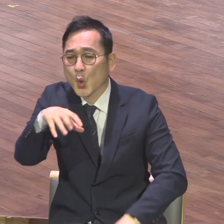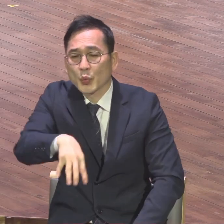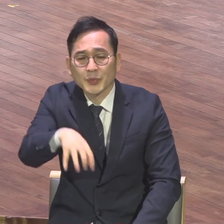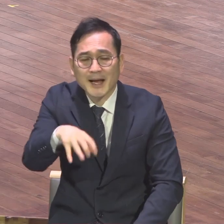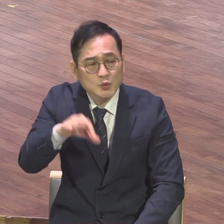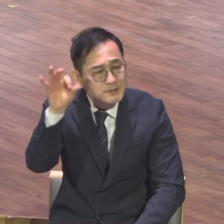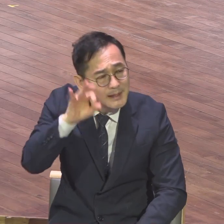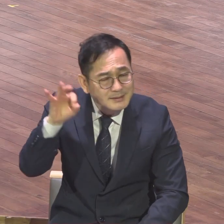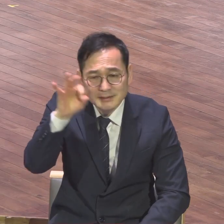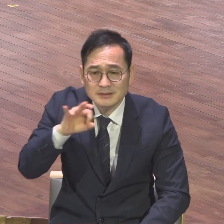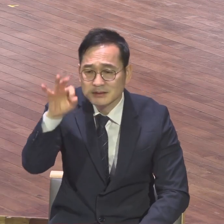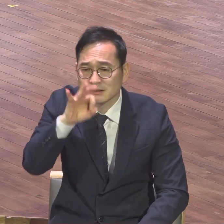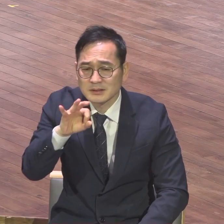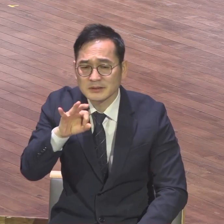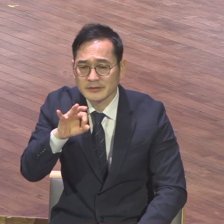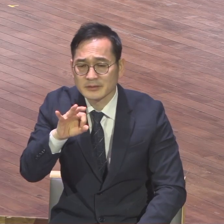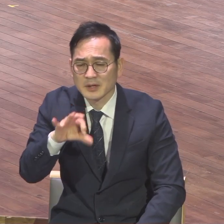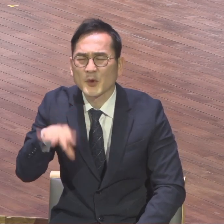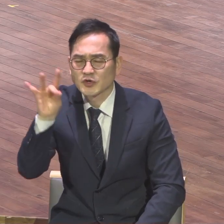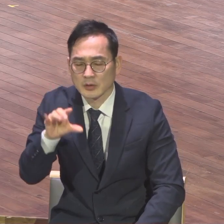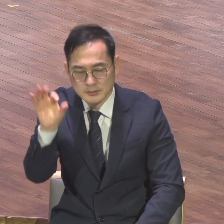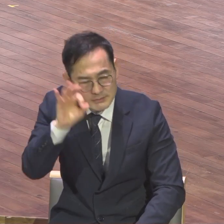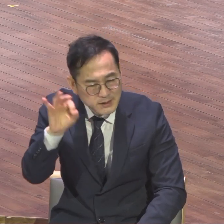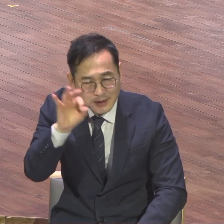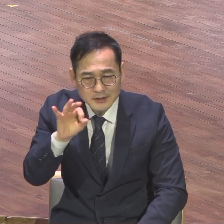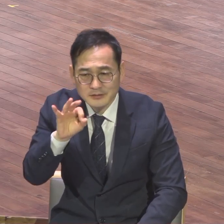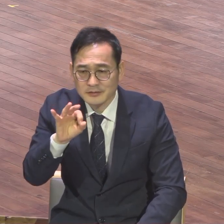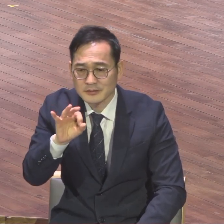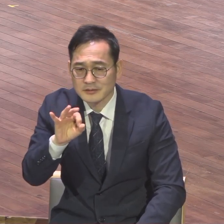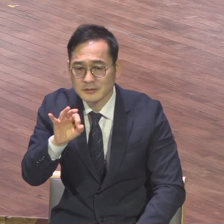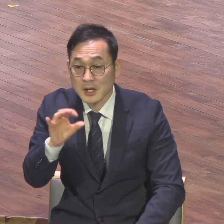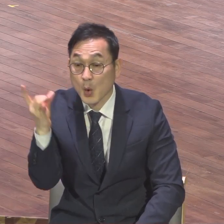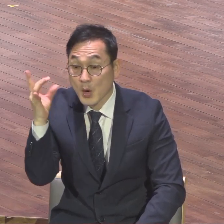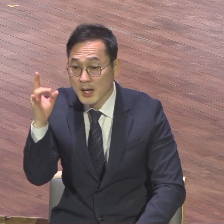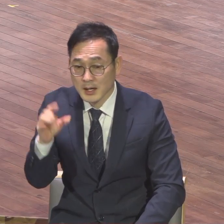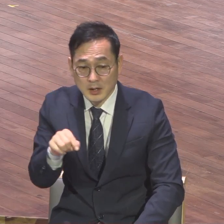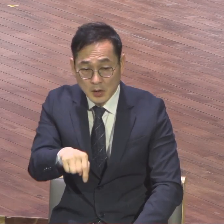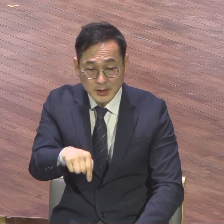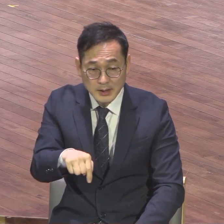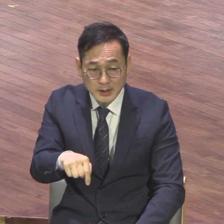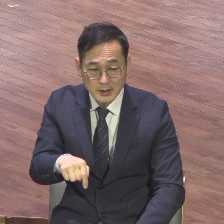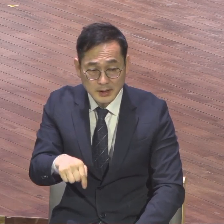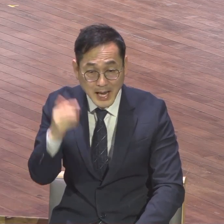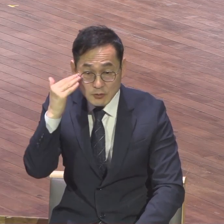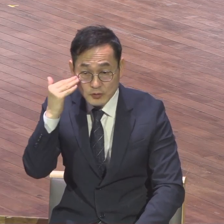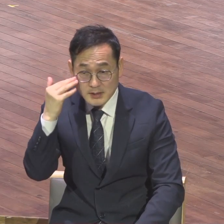내용이 기록되어 있는데 우리에게 가장 큰 명절이 우리는 뭐요? 설날,